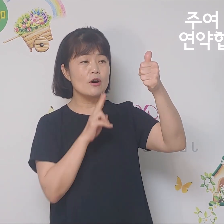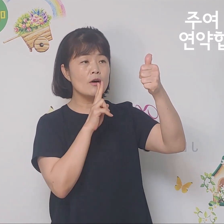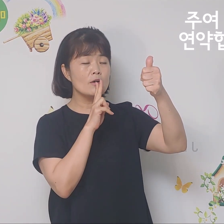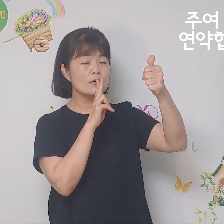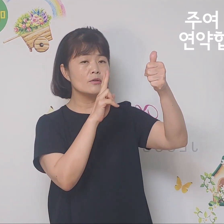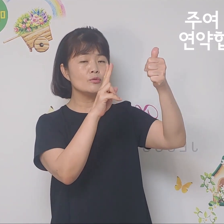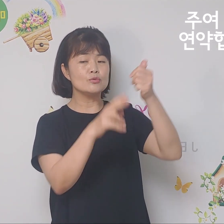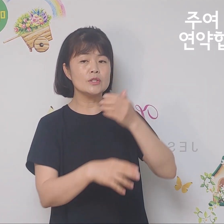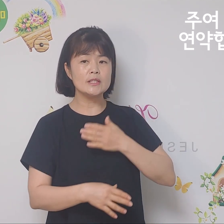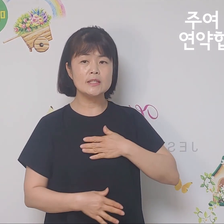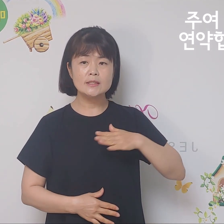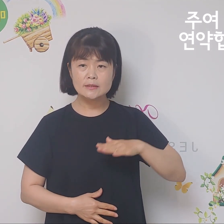주여, 우린